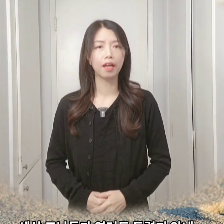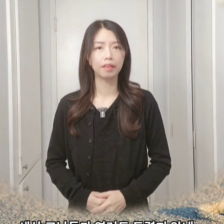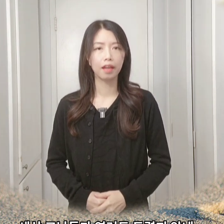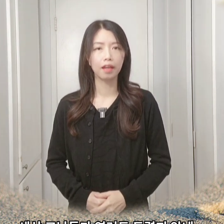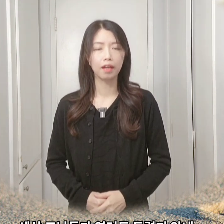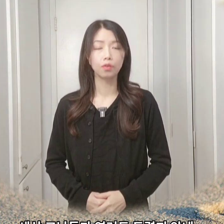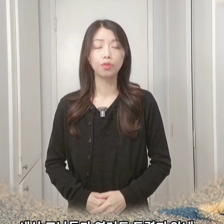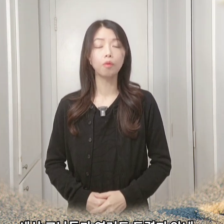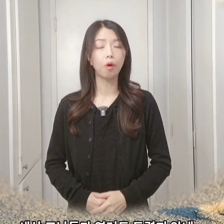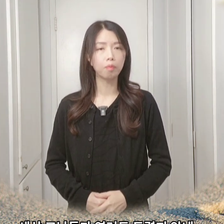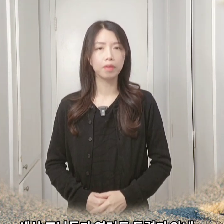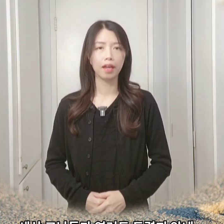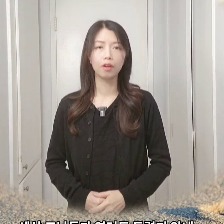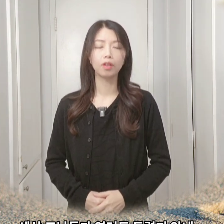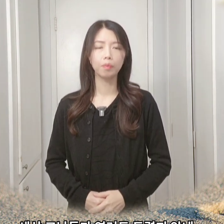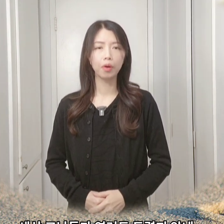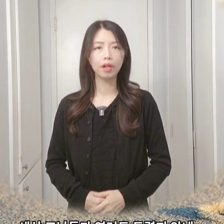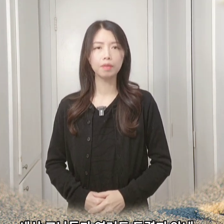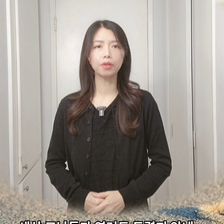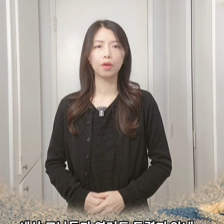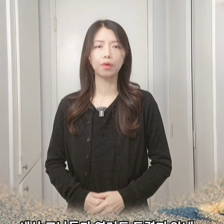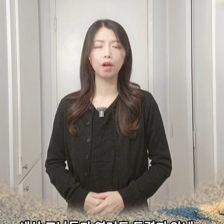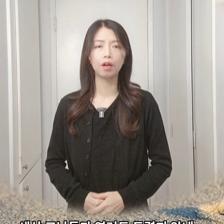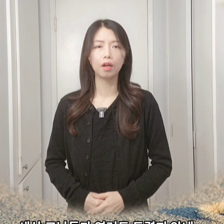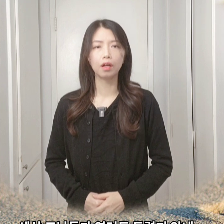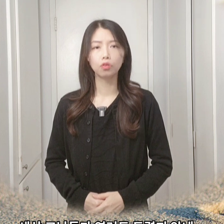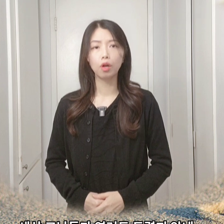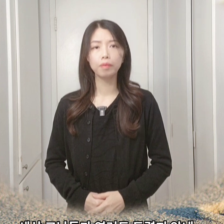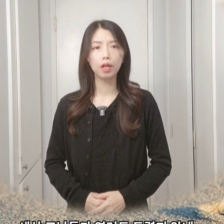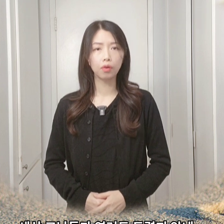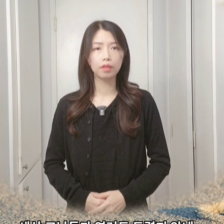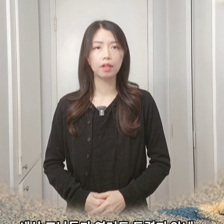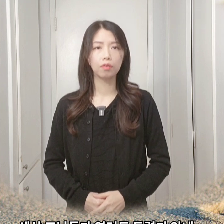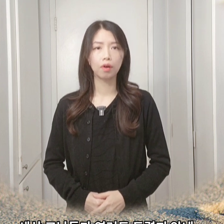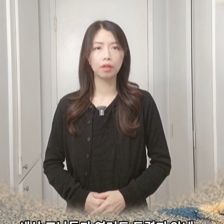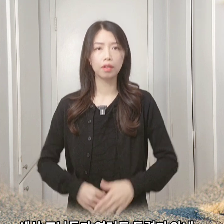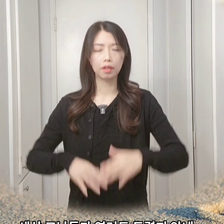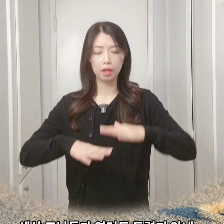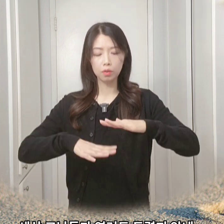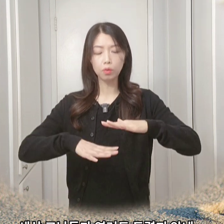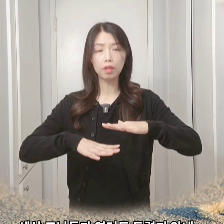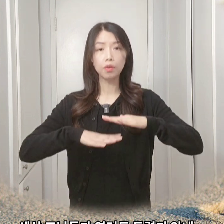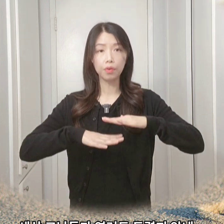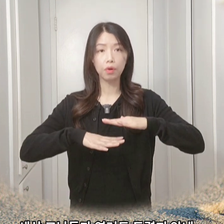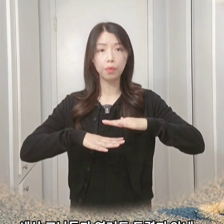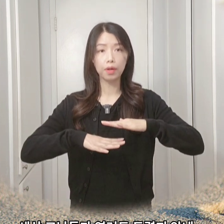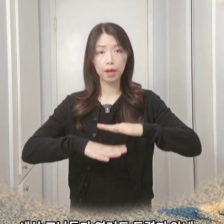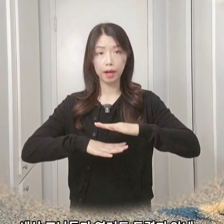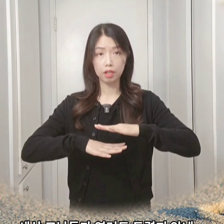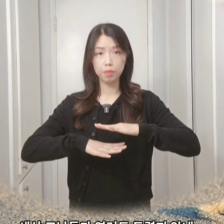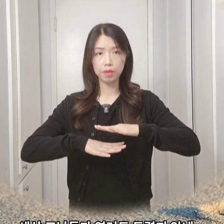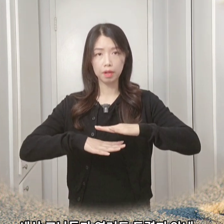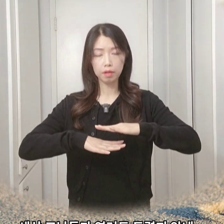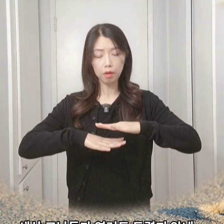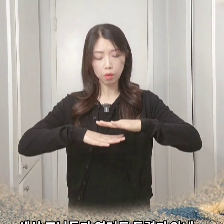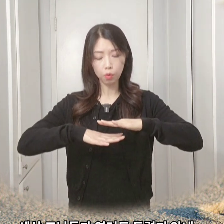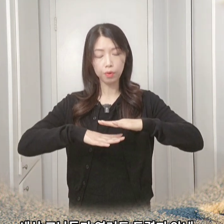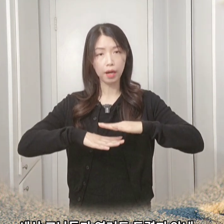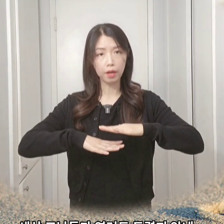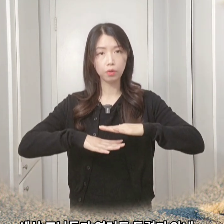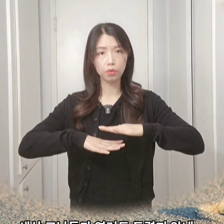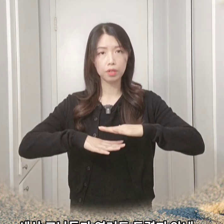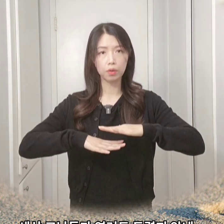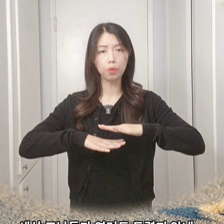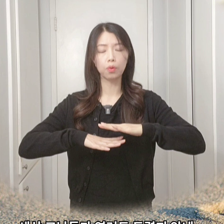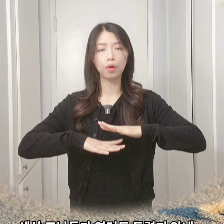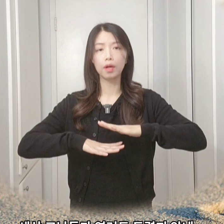두렵지 않네, 두려움 없네 이렇게 표현하시면 되고요. 두렵다라고 하는 뜻의 수어는 손등이 위로 보이게 가슴 위치에서 서로